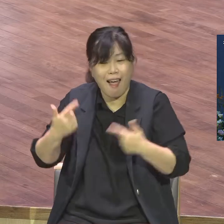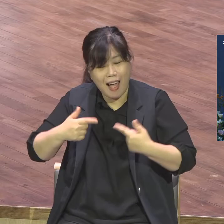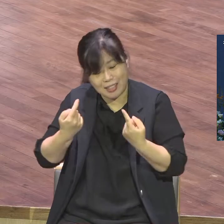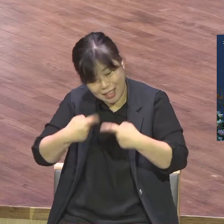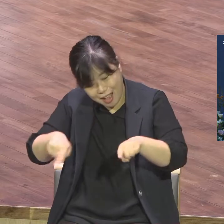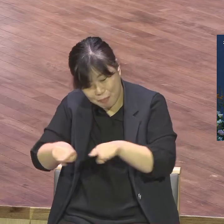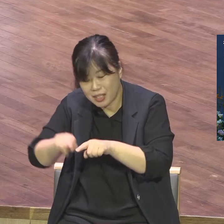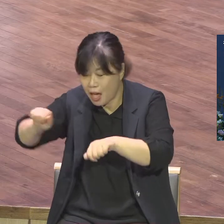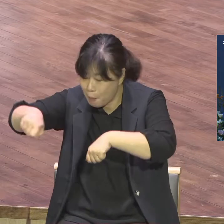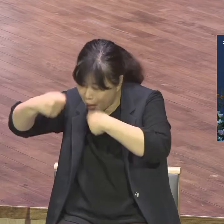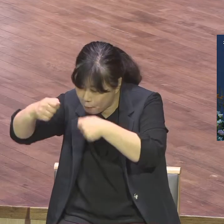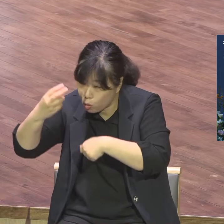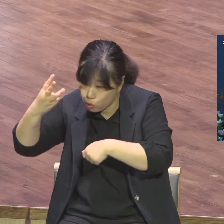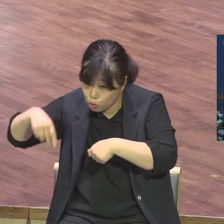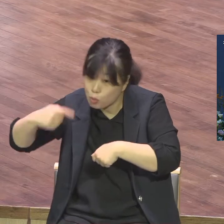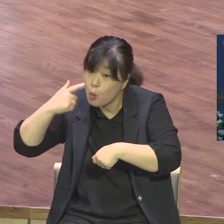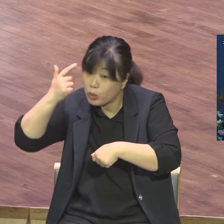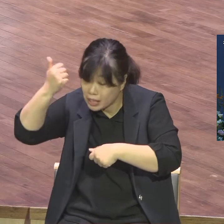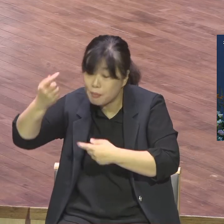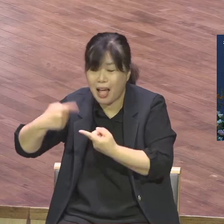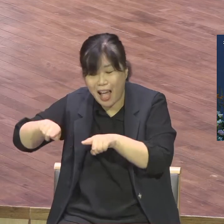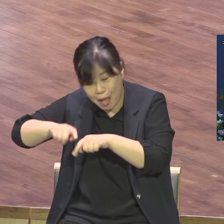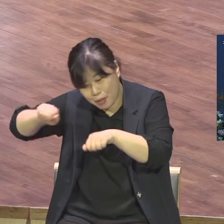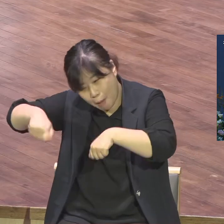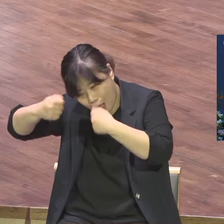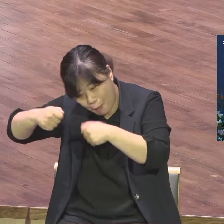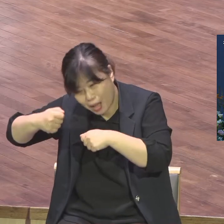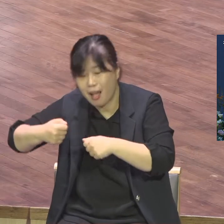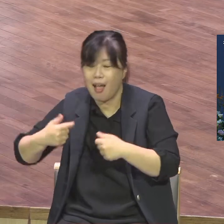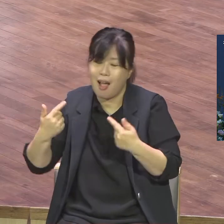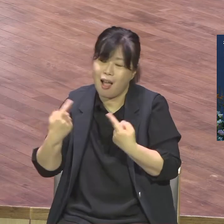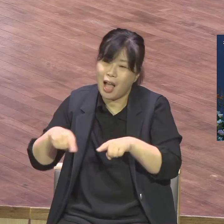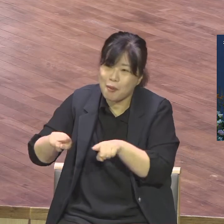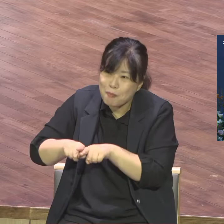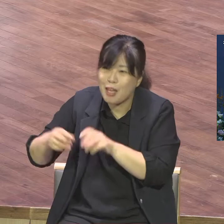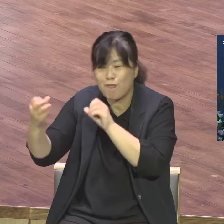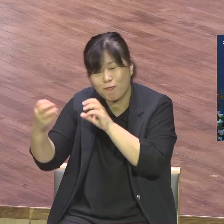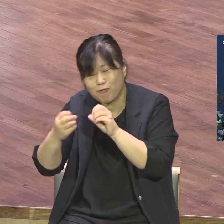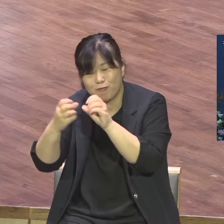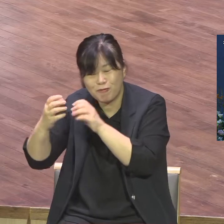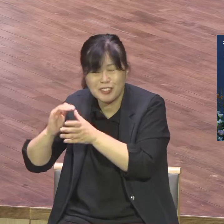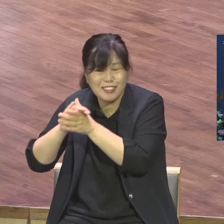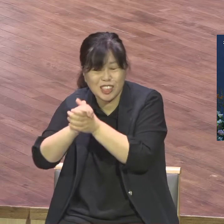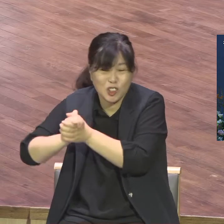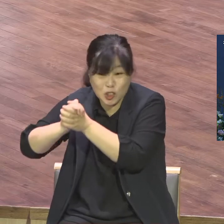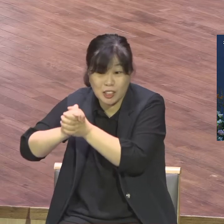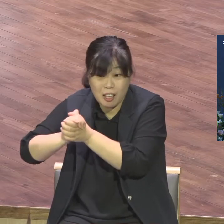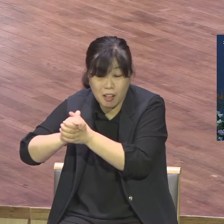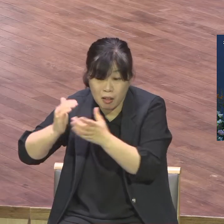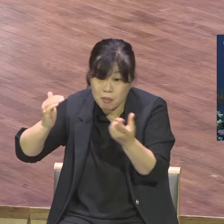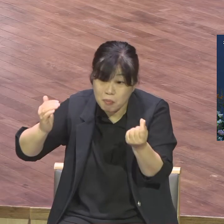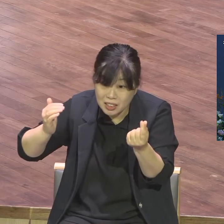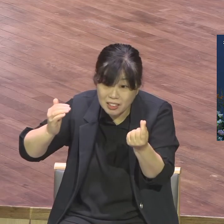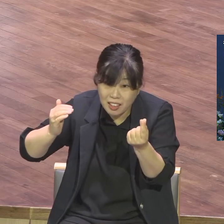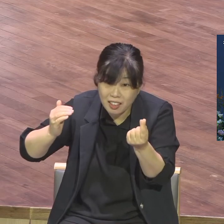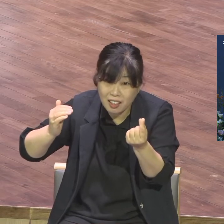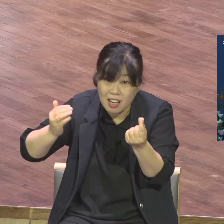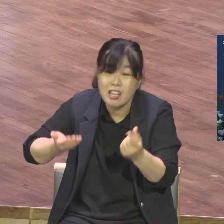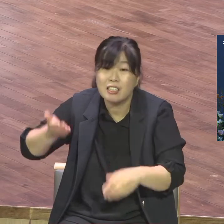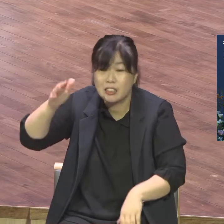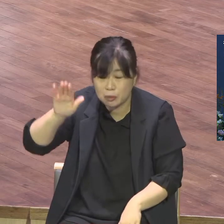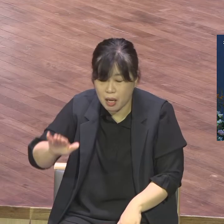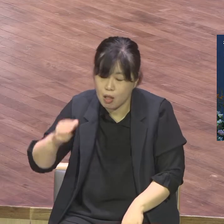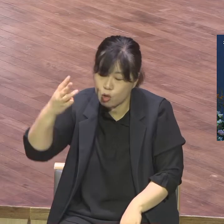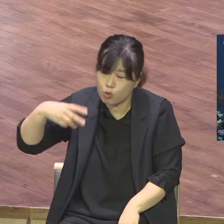집에만 끝나 늘 언제 어디서나 그걸 제일 친합니다. 인간적으로 무슨 자기가 무슨 내가 대단한 사람이라고 주장한 적 한